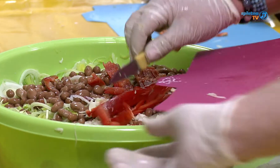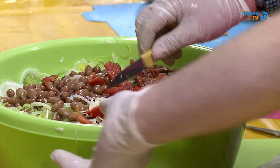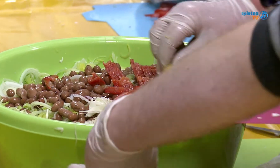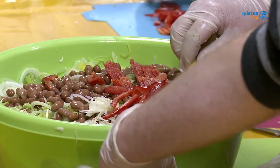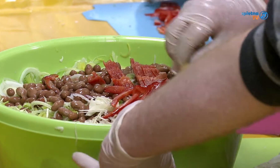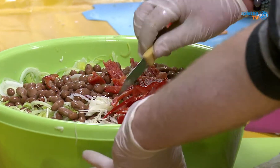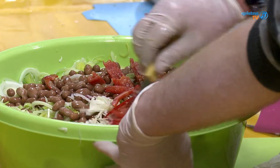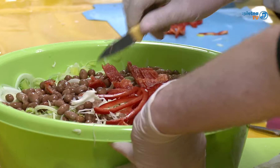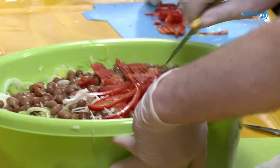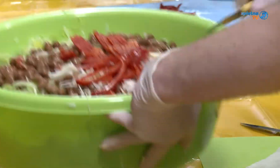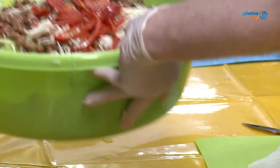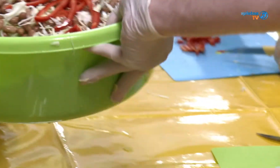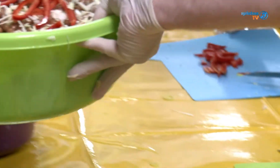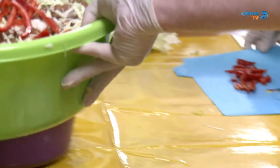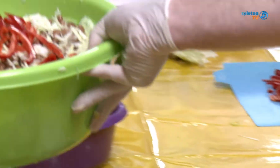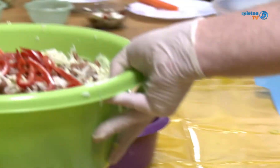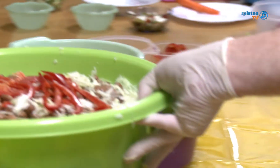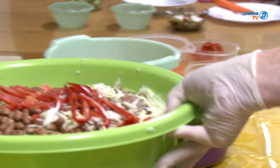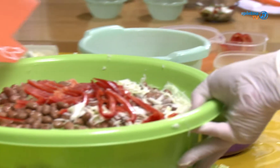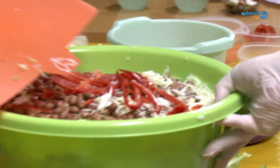Zdaj ne bojo mogli, ker jaz malo ribiš.